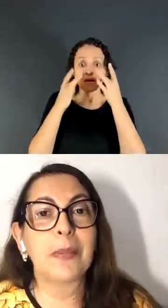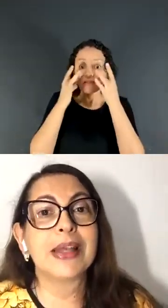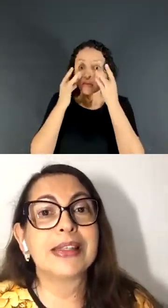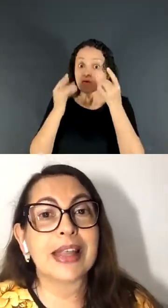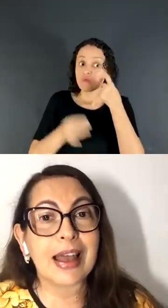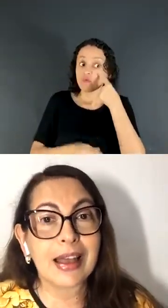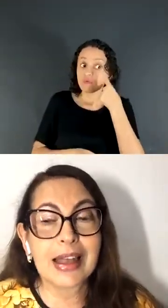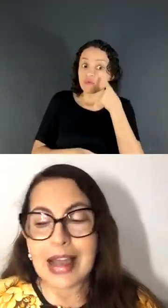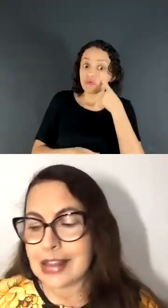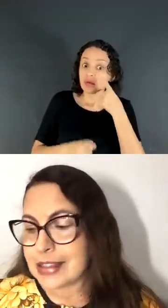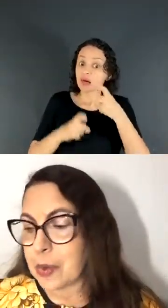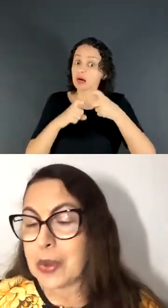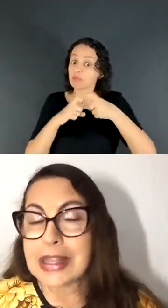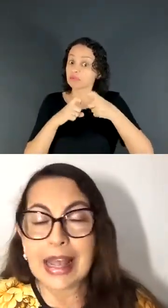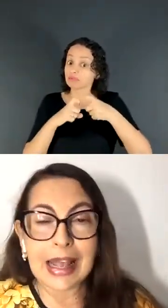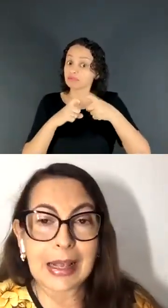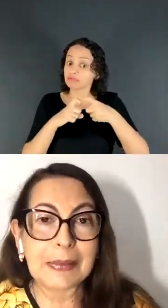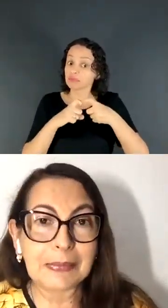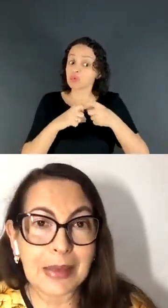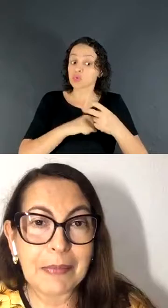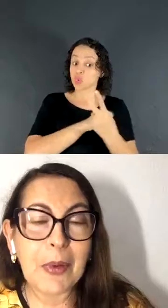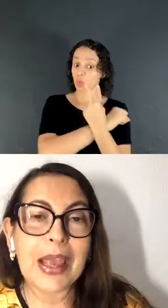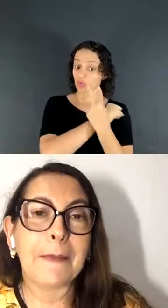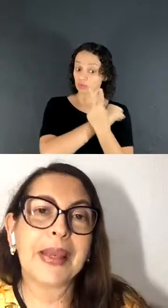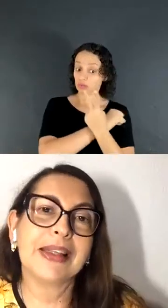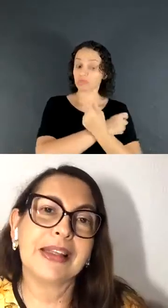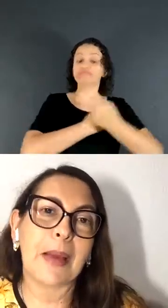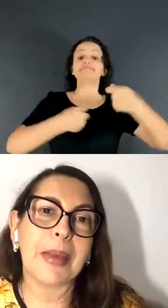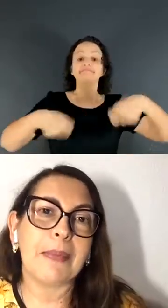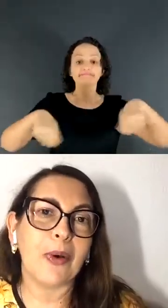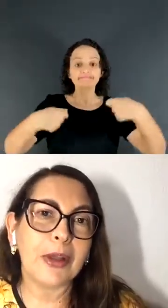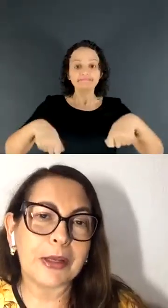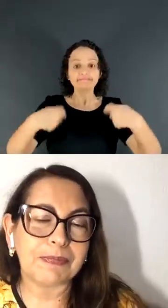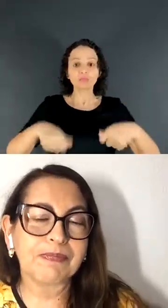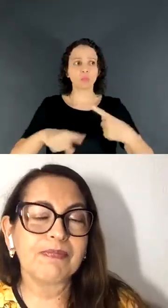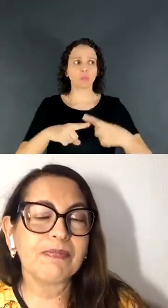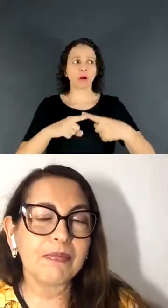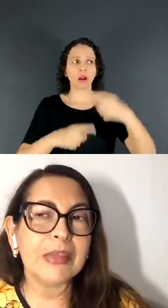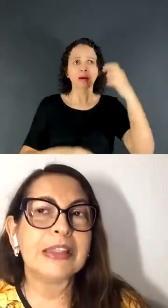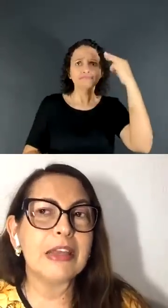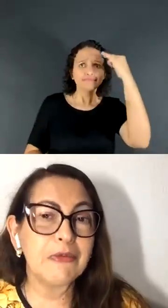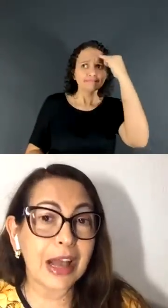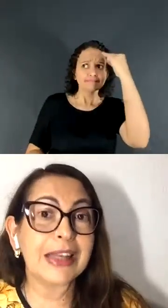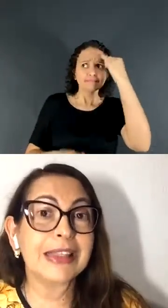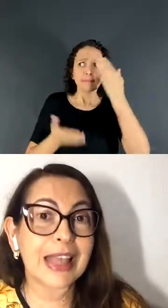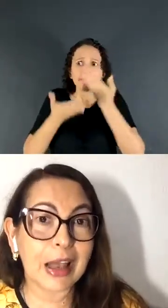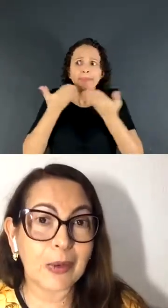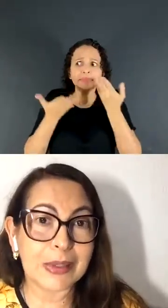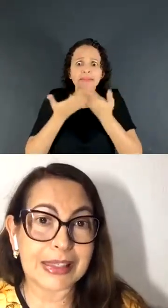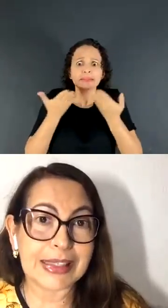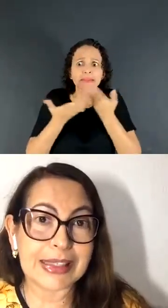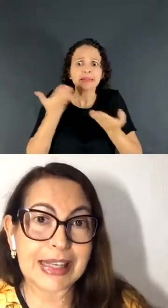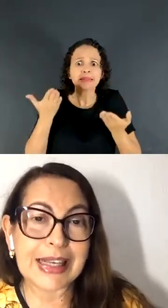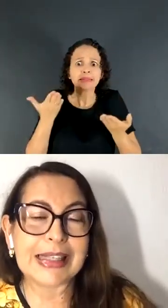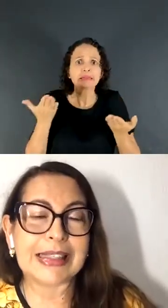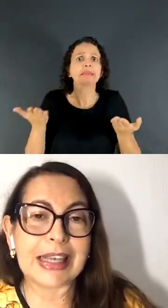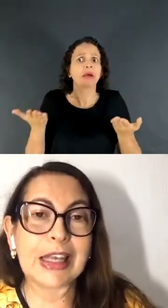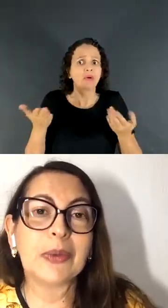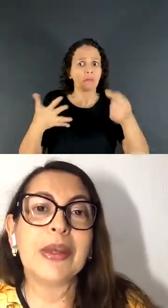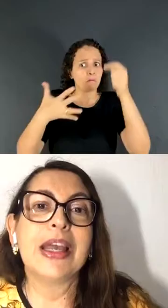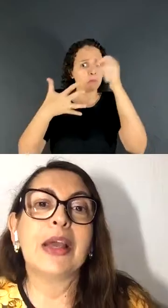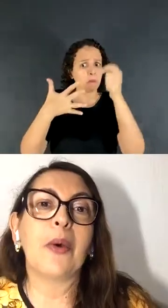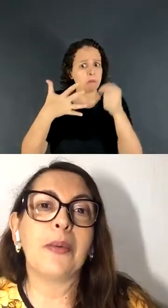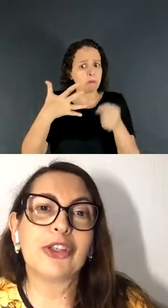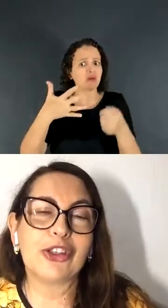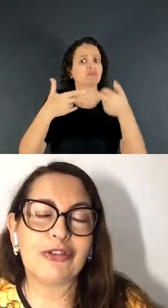gente começar a se cuidar, né? Porque a perda da memória tem várias causas,